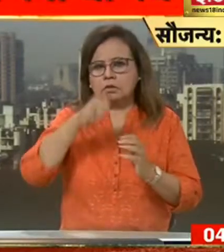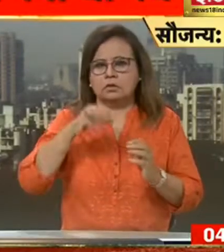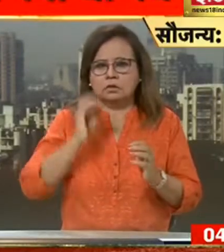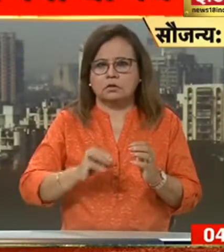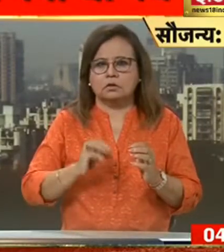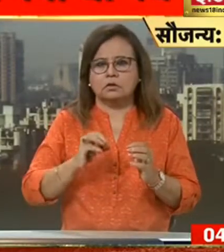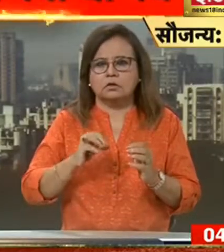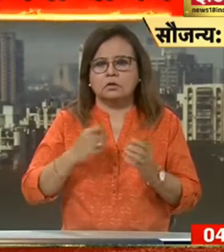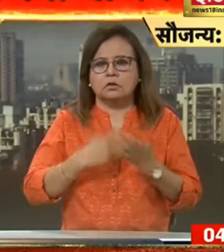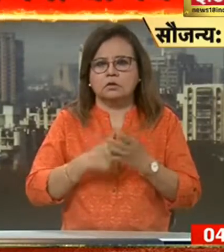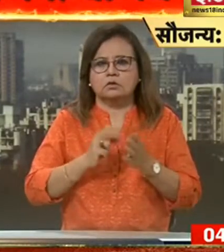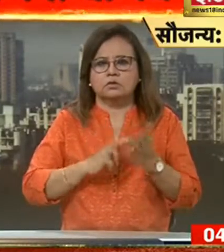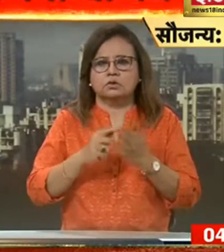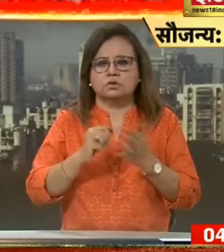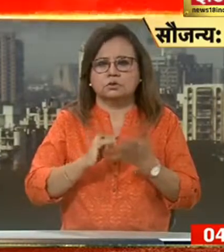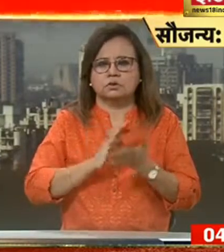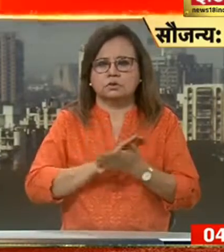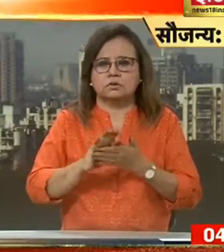को